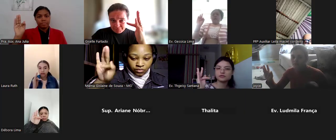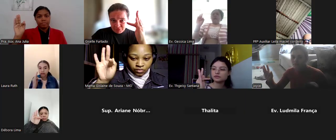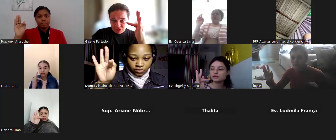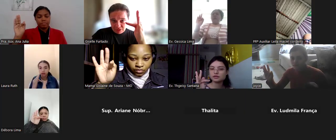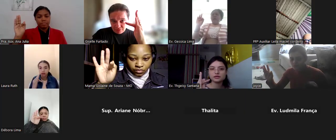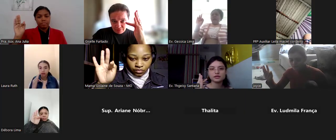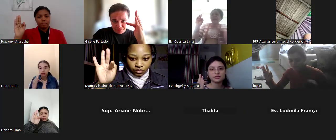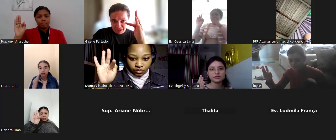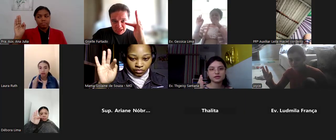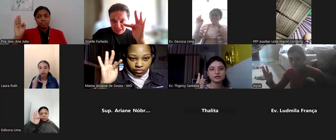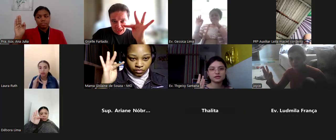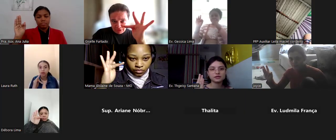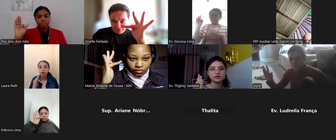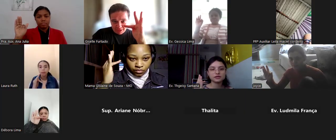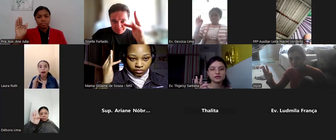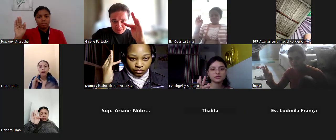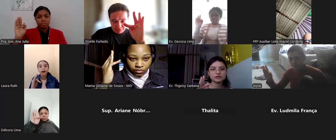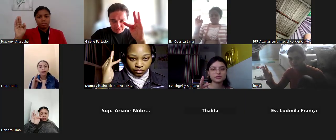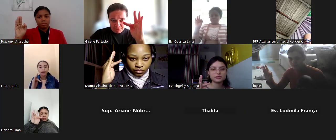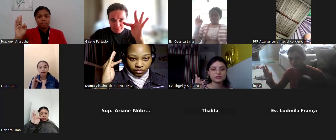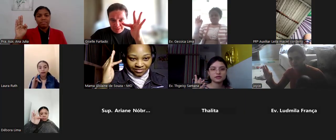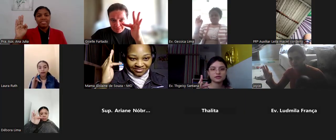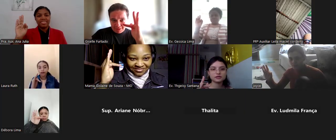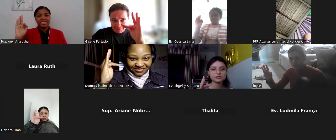Os dedos ficar alinhado, ficar espalhado, não tem problema, tá?